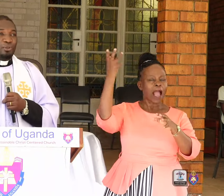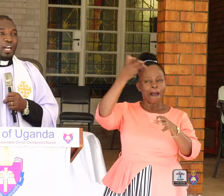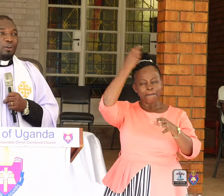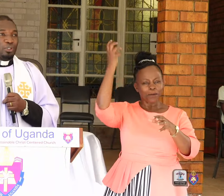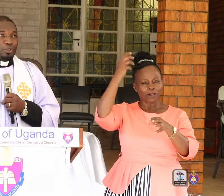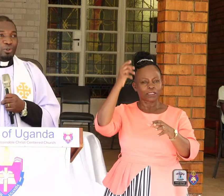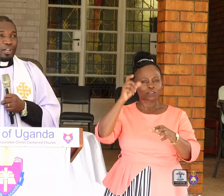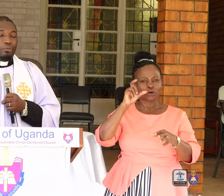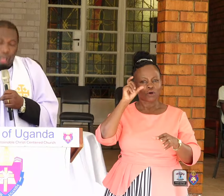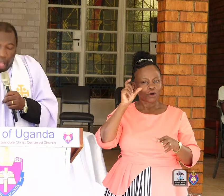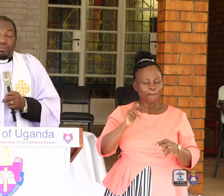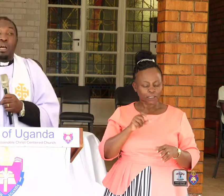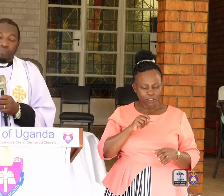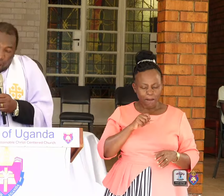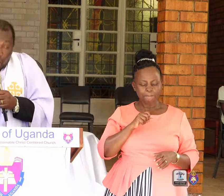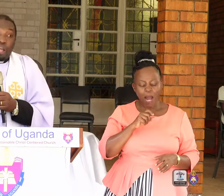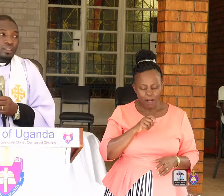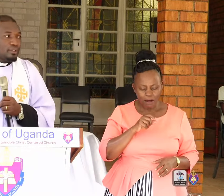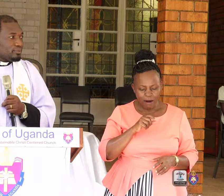omuntu nakotyonkoka.